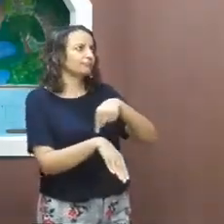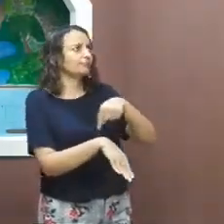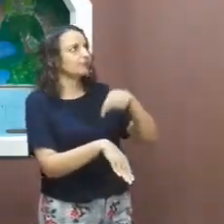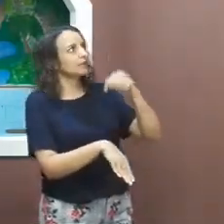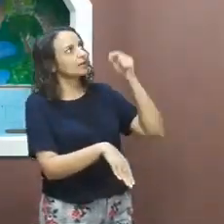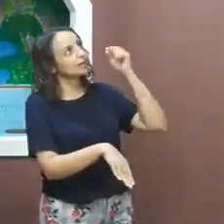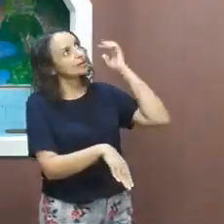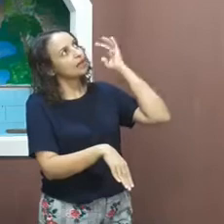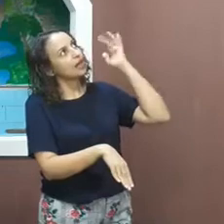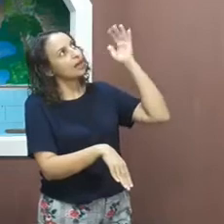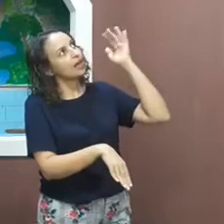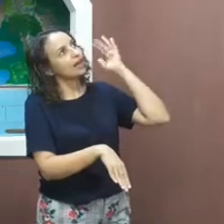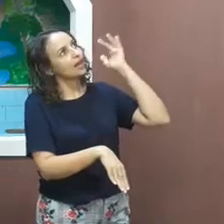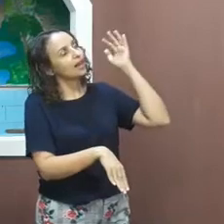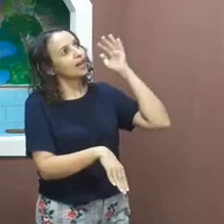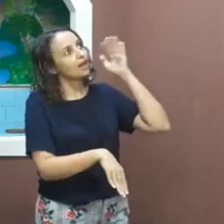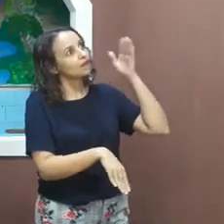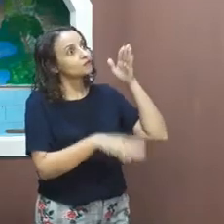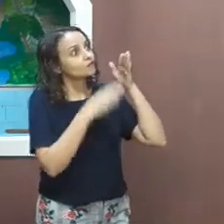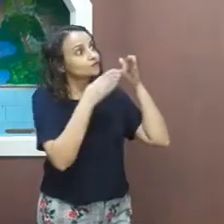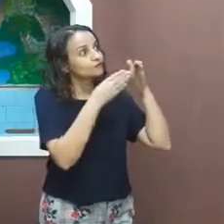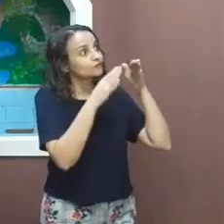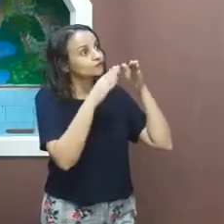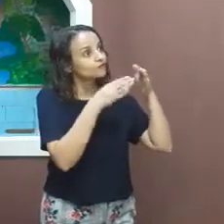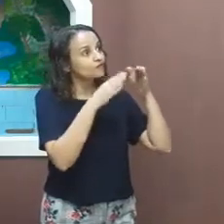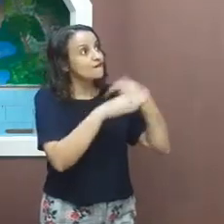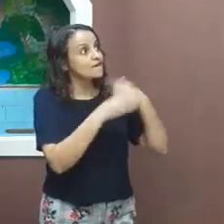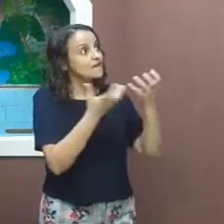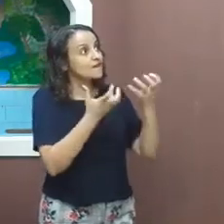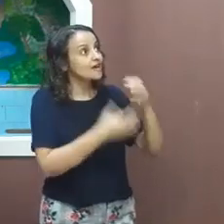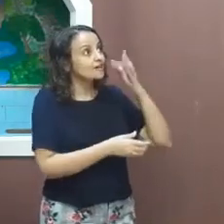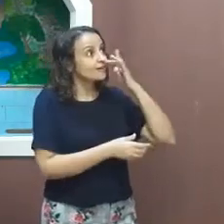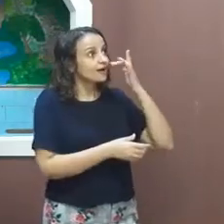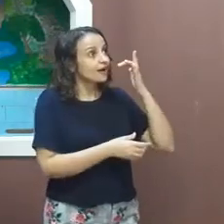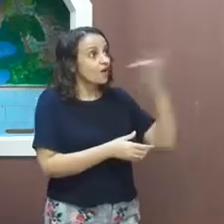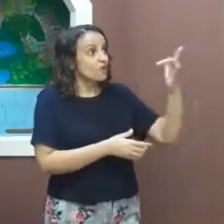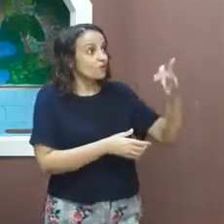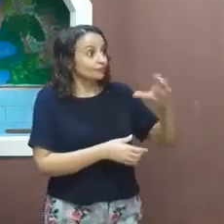pensamentos obcecados para ficar rico,